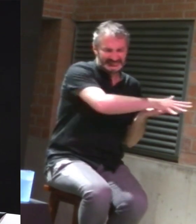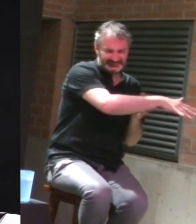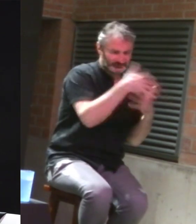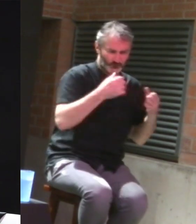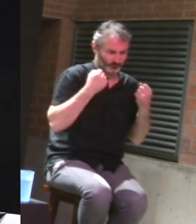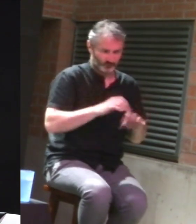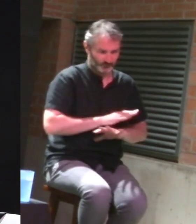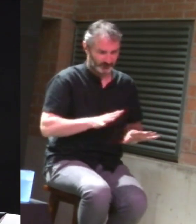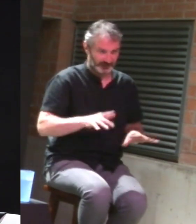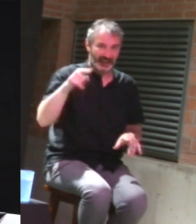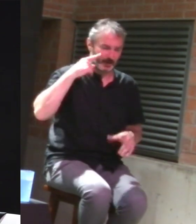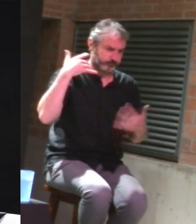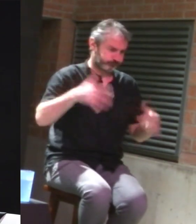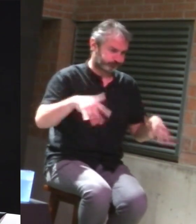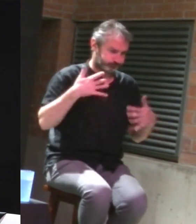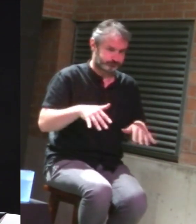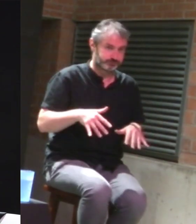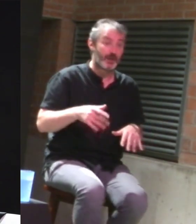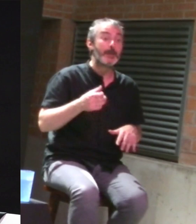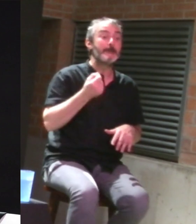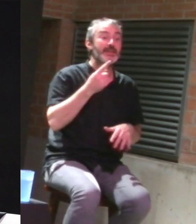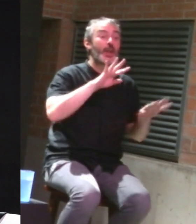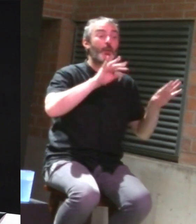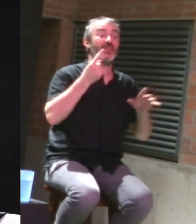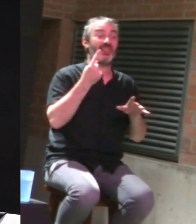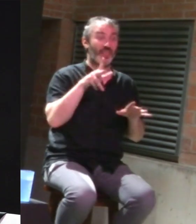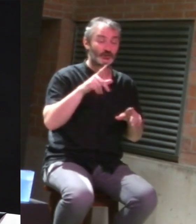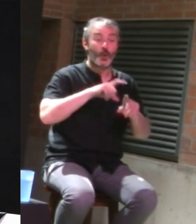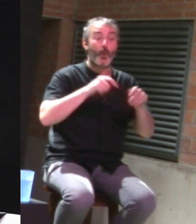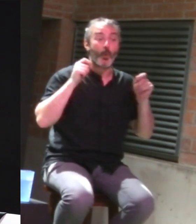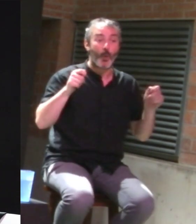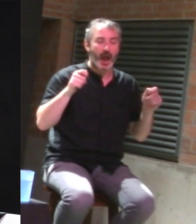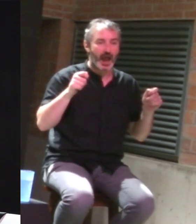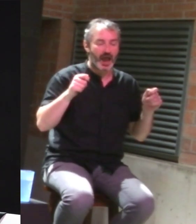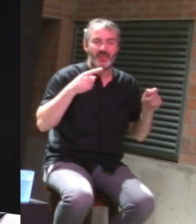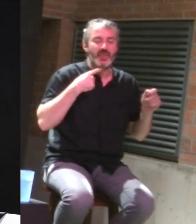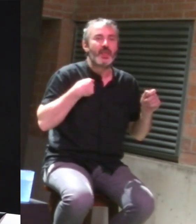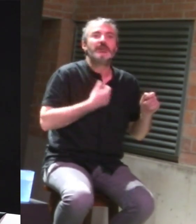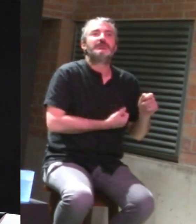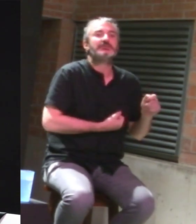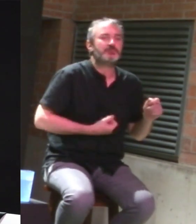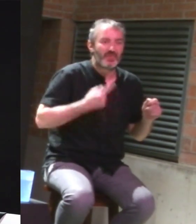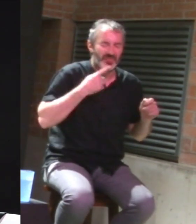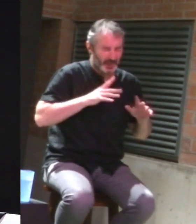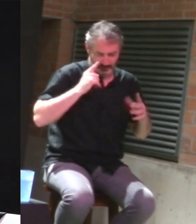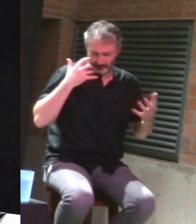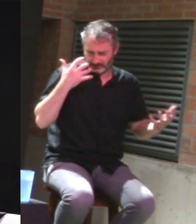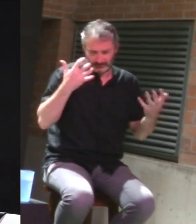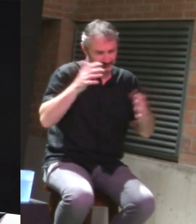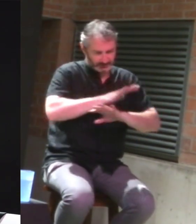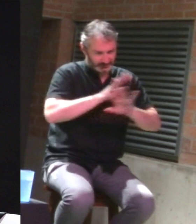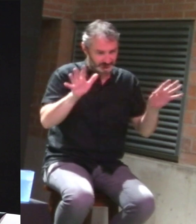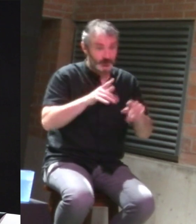és espectacular. Vull dir, perquè la d'aquí el 18 ja es coneix com una vaga de subsistència, però és super